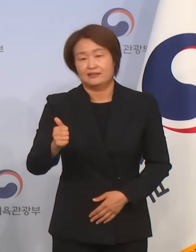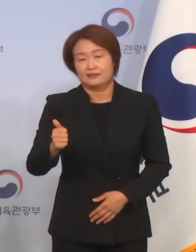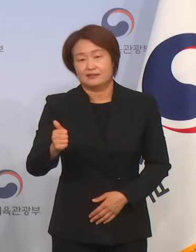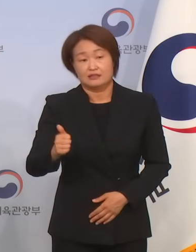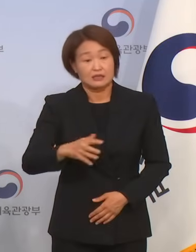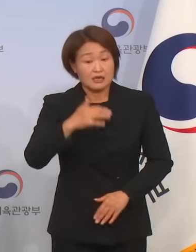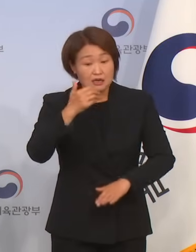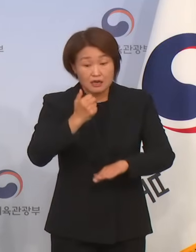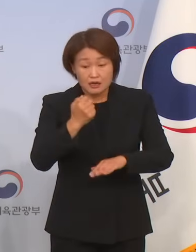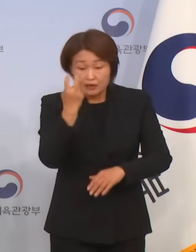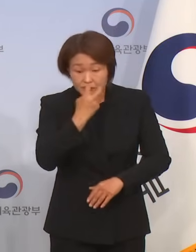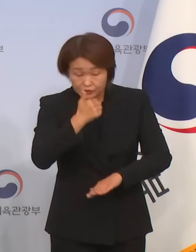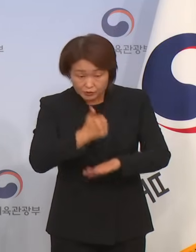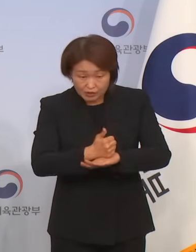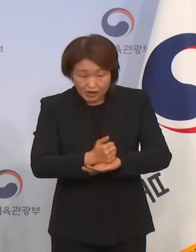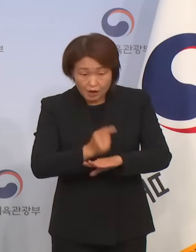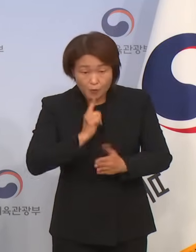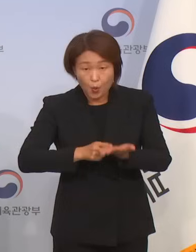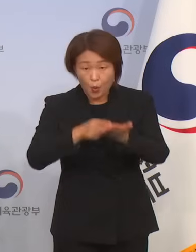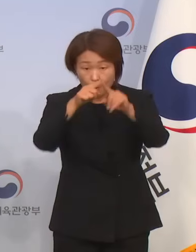결과 보고서에 있듯이